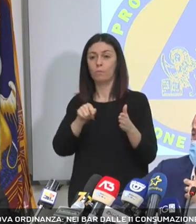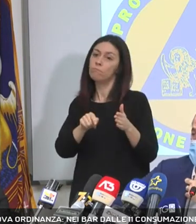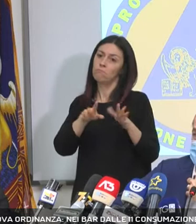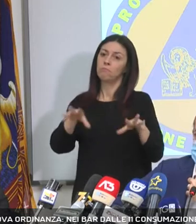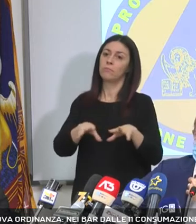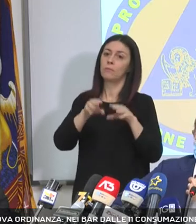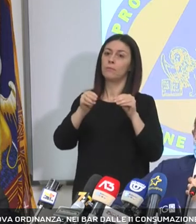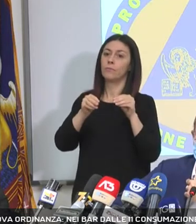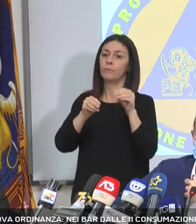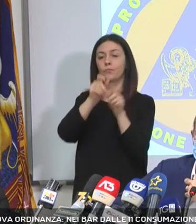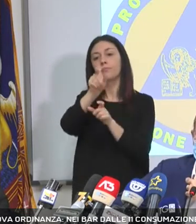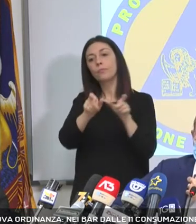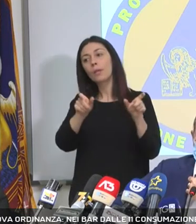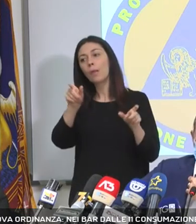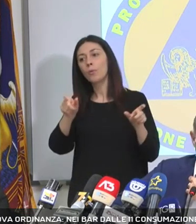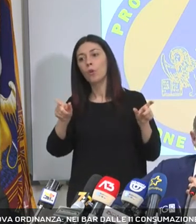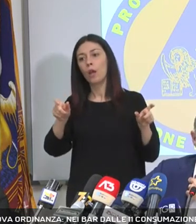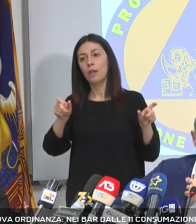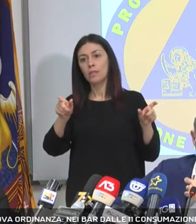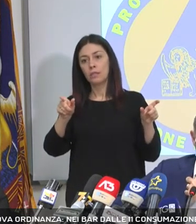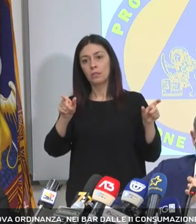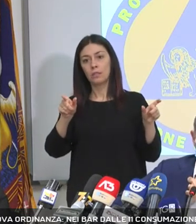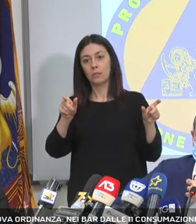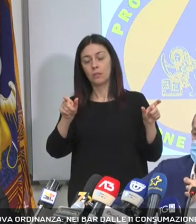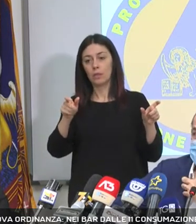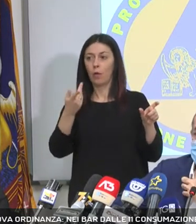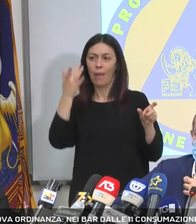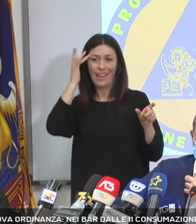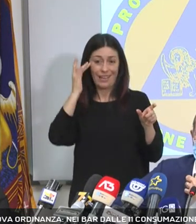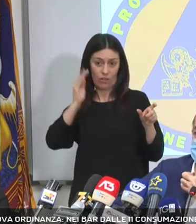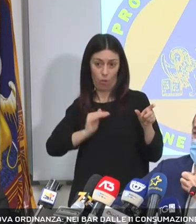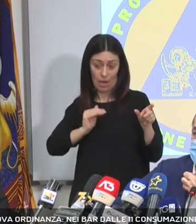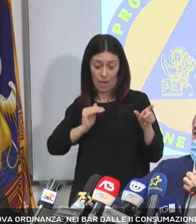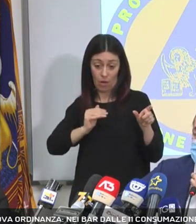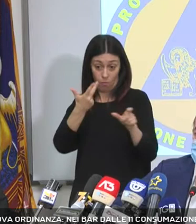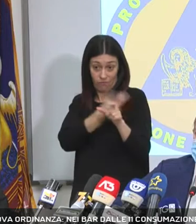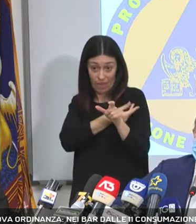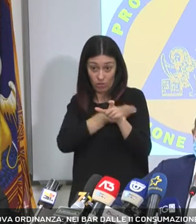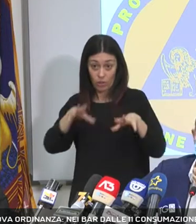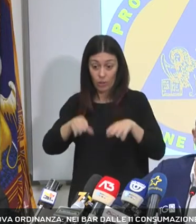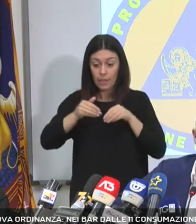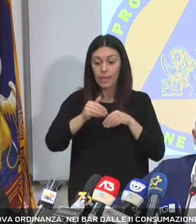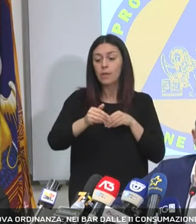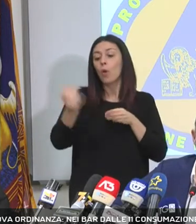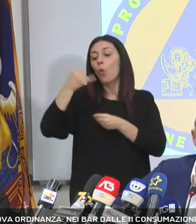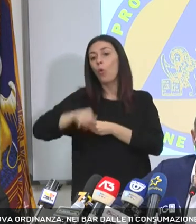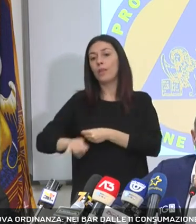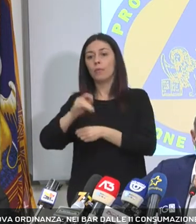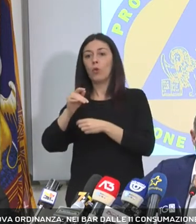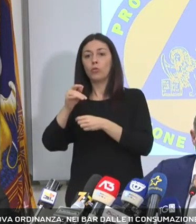sulla popolazione diciamo meno a rischio e poi l'ultima fase giugno